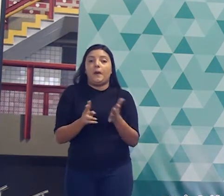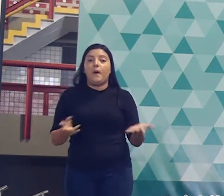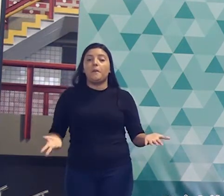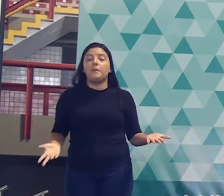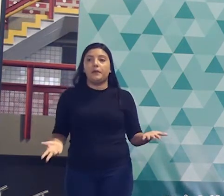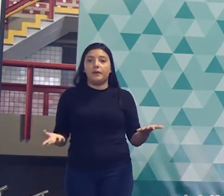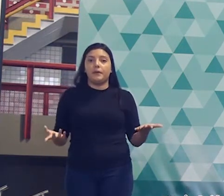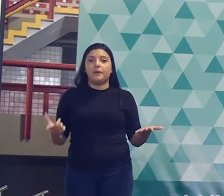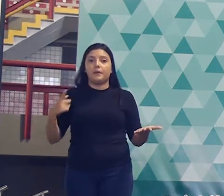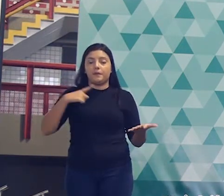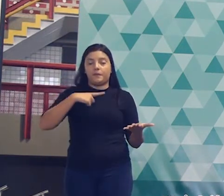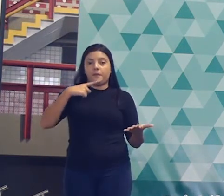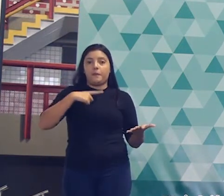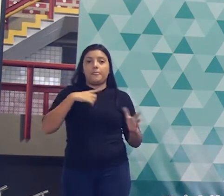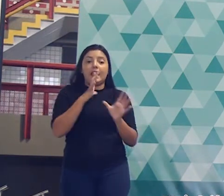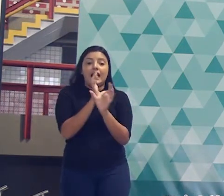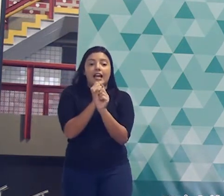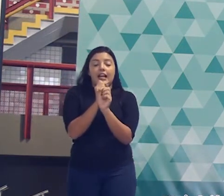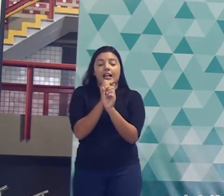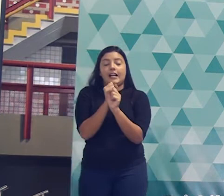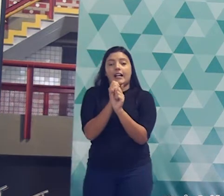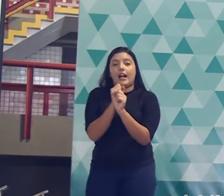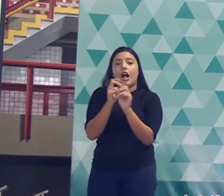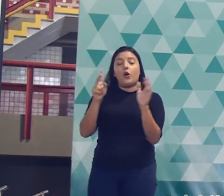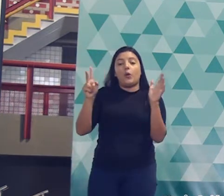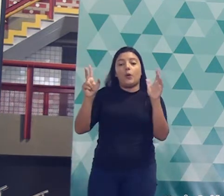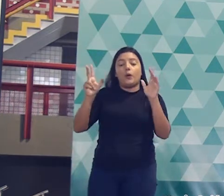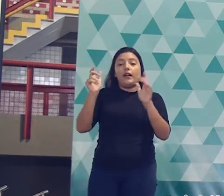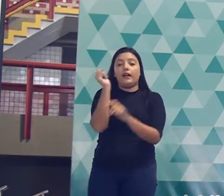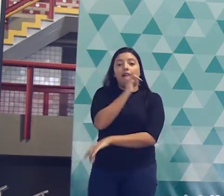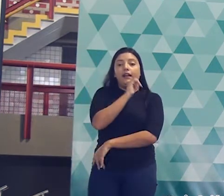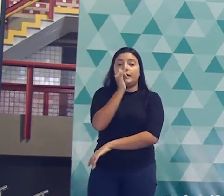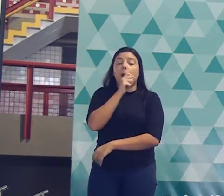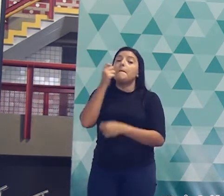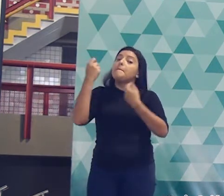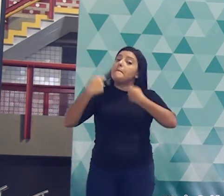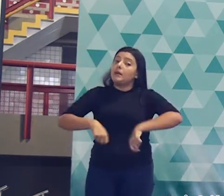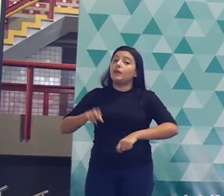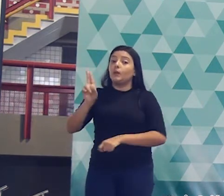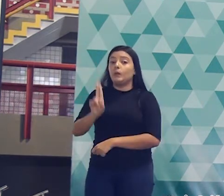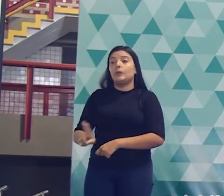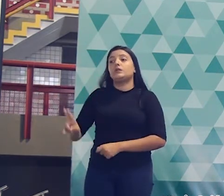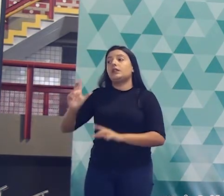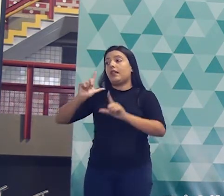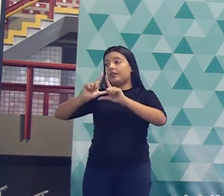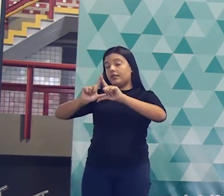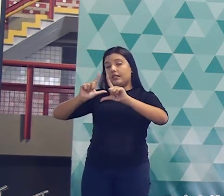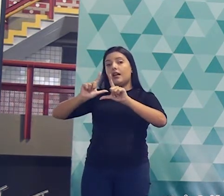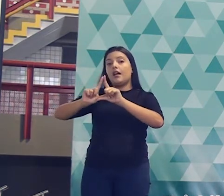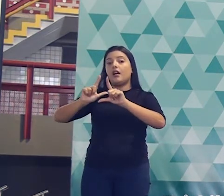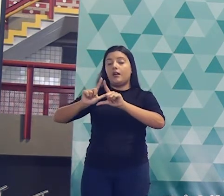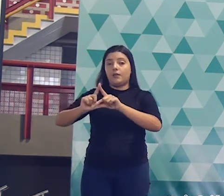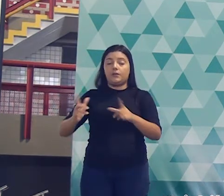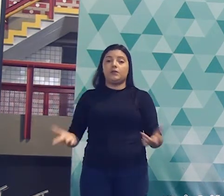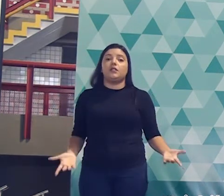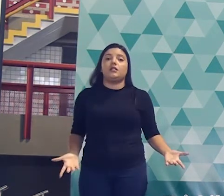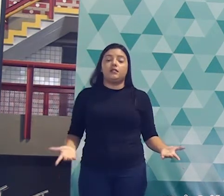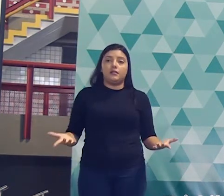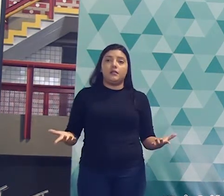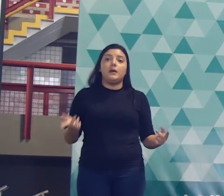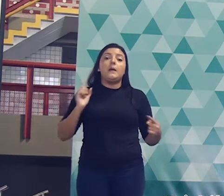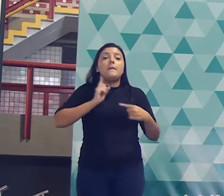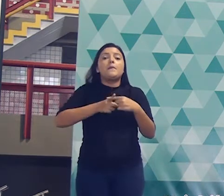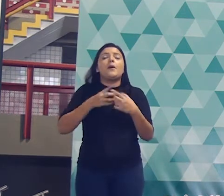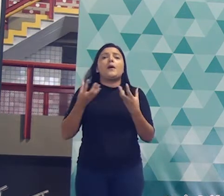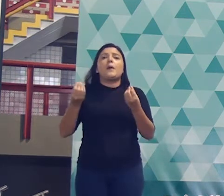o cálculo da energia livre de Gibbs, eu posso utilizar o ΔH, eu preciso do ΔH em um dos casos para o cálculo dela. Porque assim,